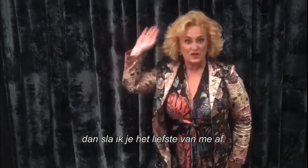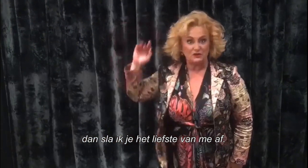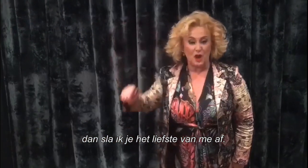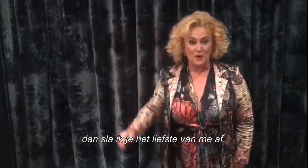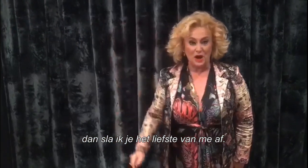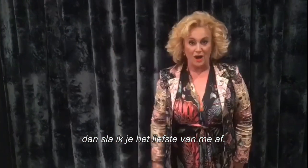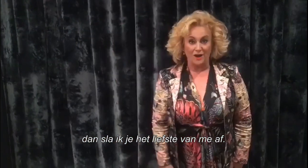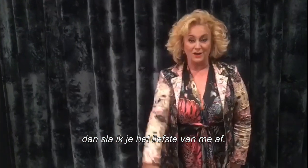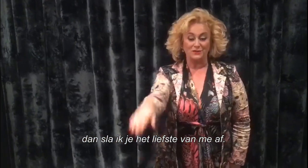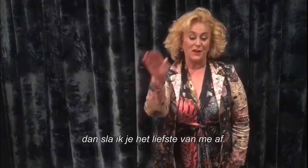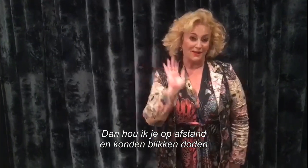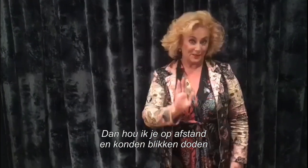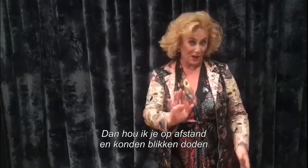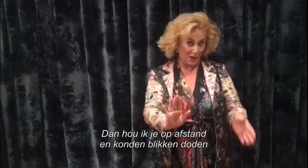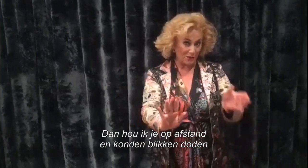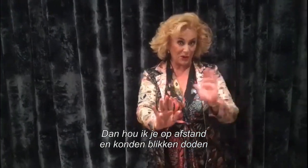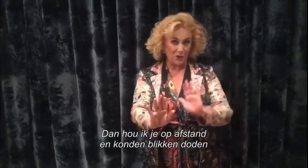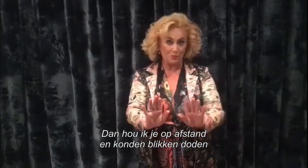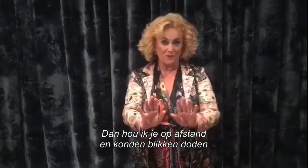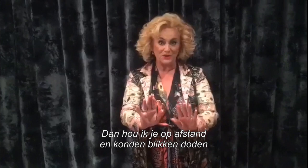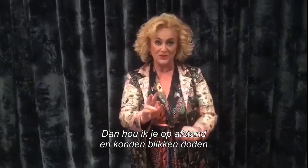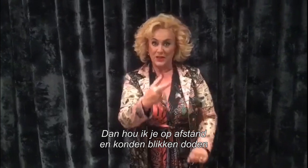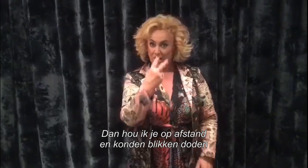liefste van me af. Dan hou ik je op afstand